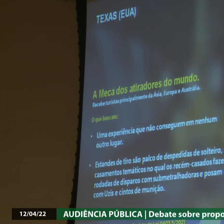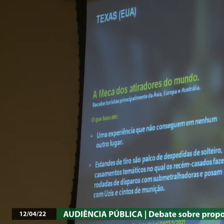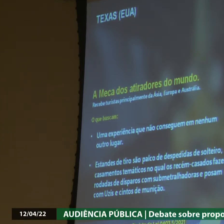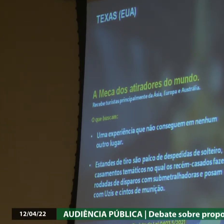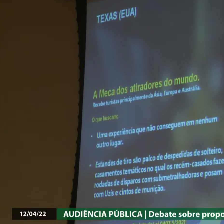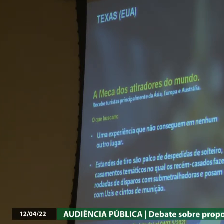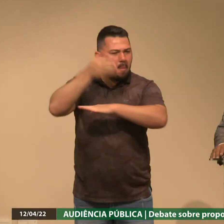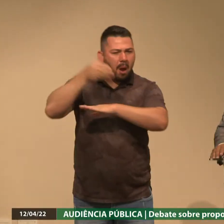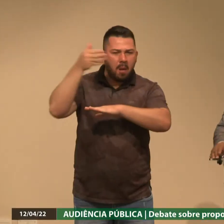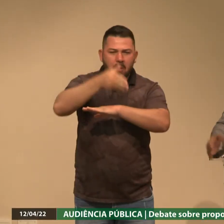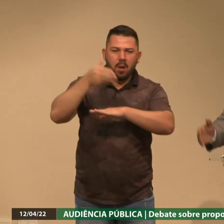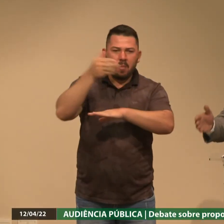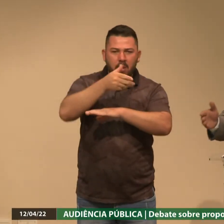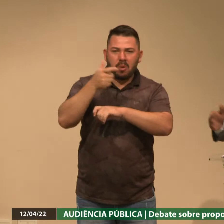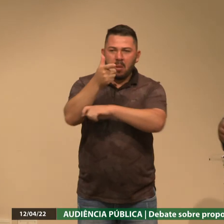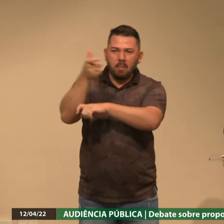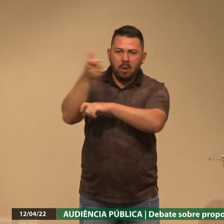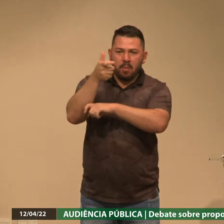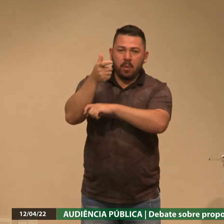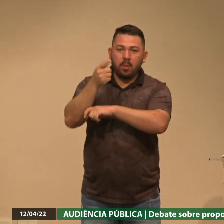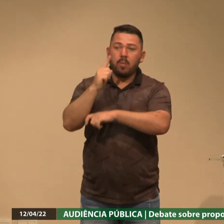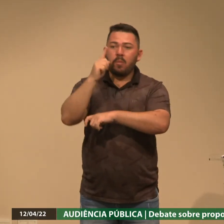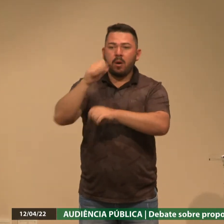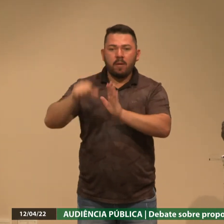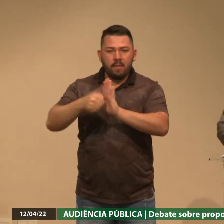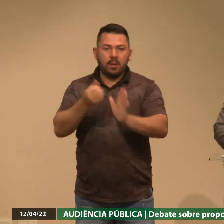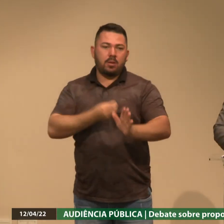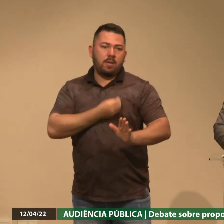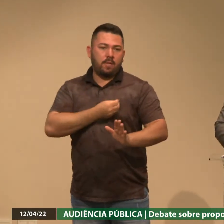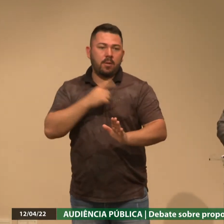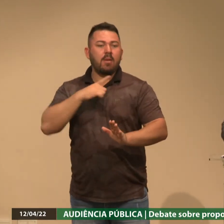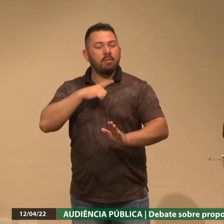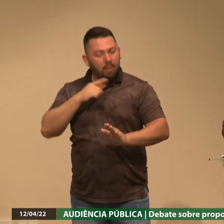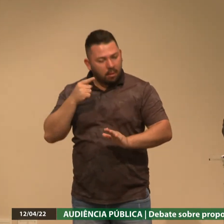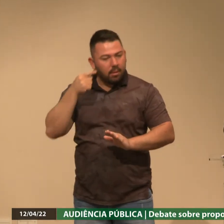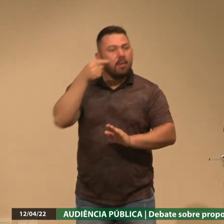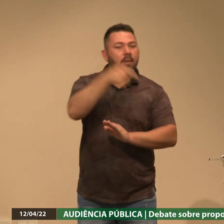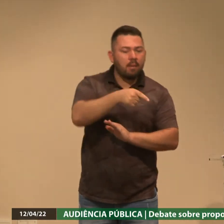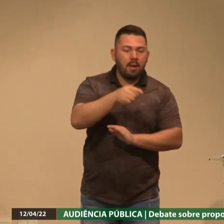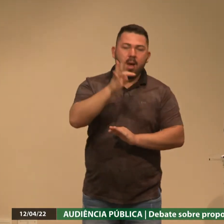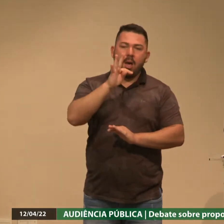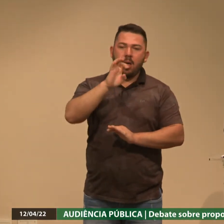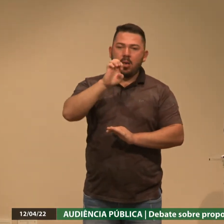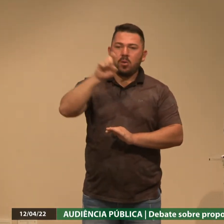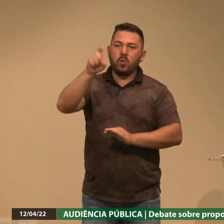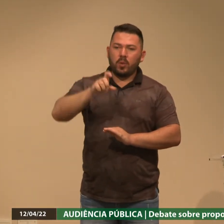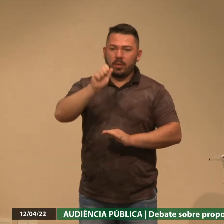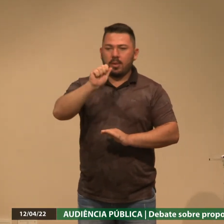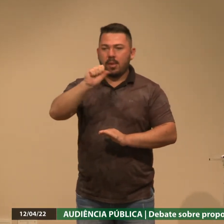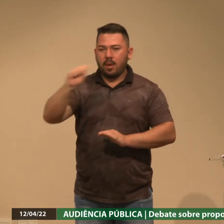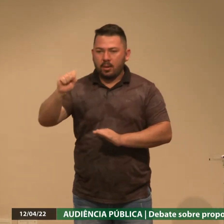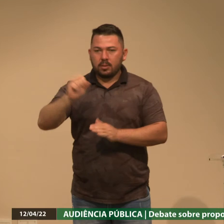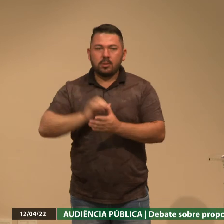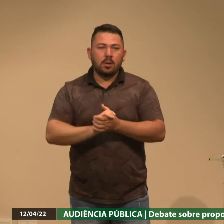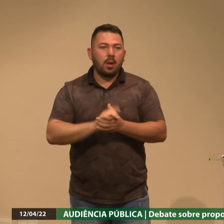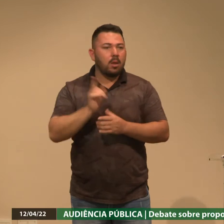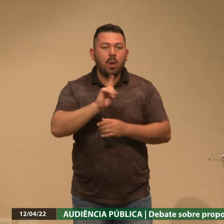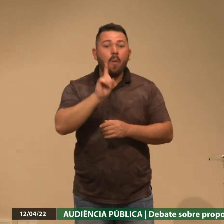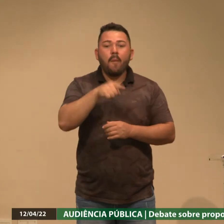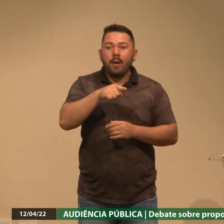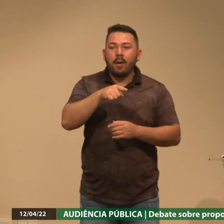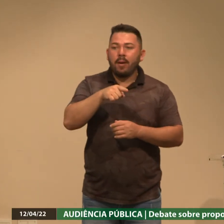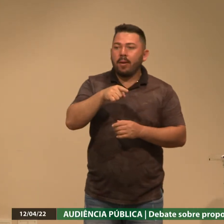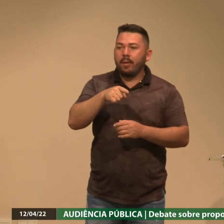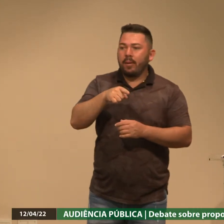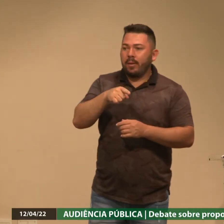atiradores do mundo inteiro já pelo menos uma vez na vida tem que passar pelo Texas hum e não é justo para o